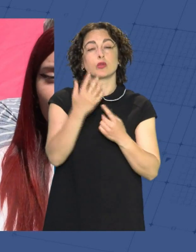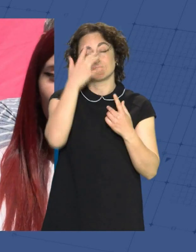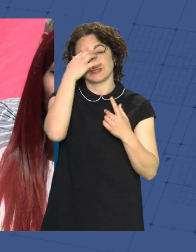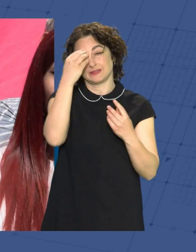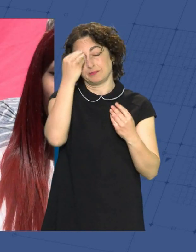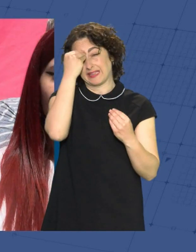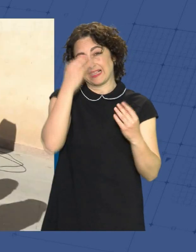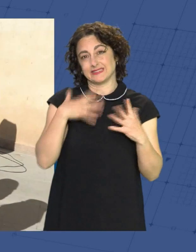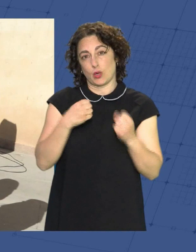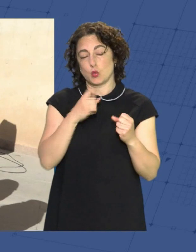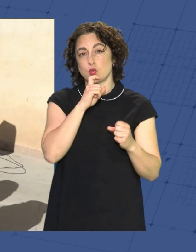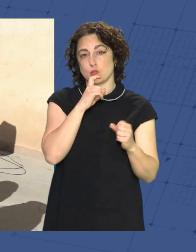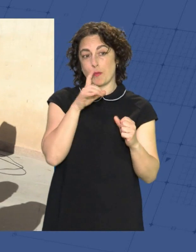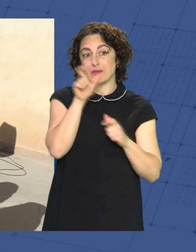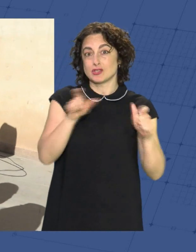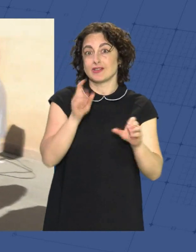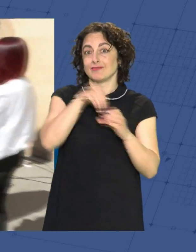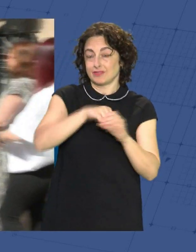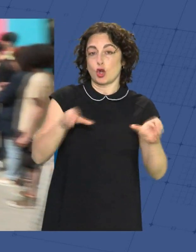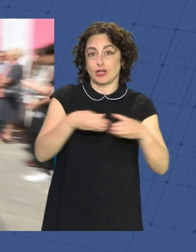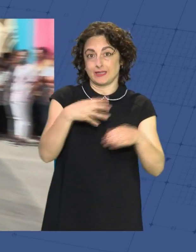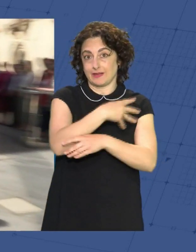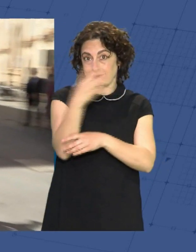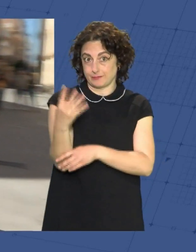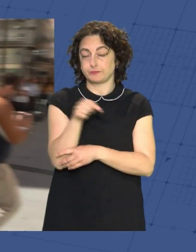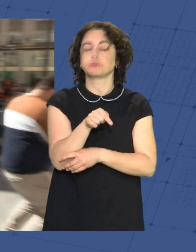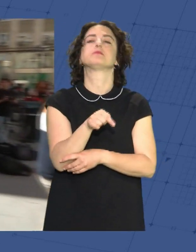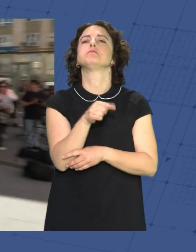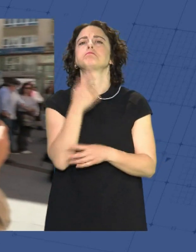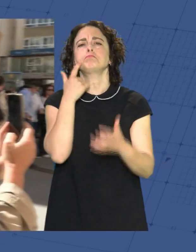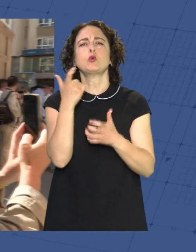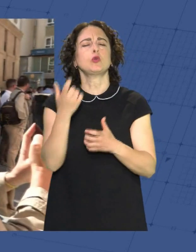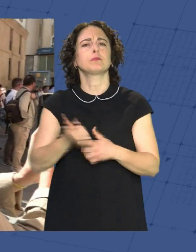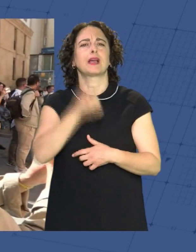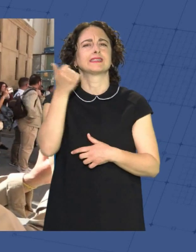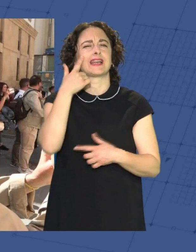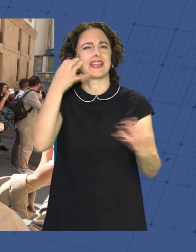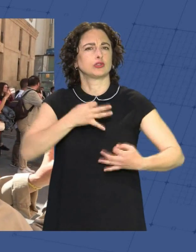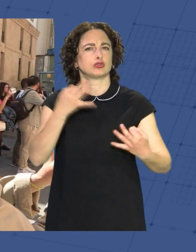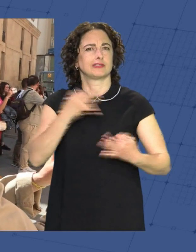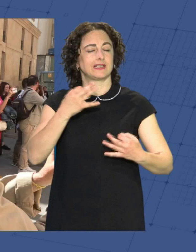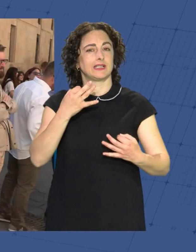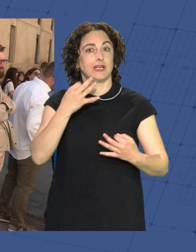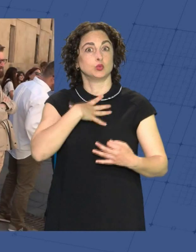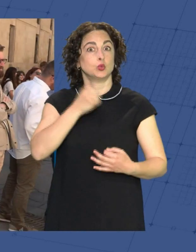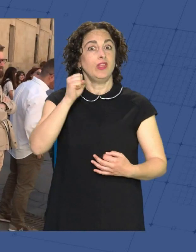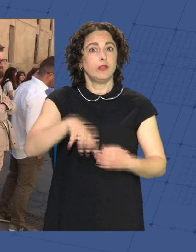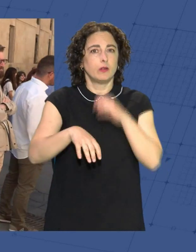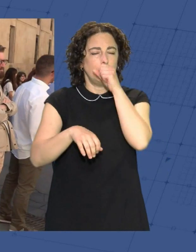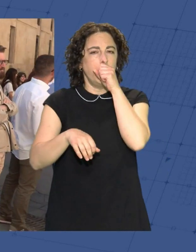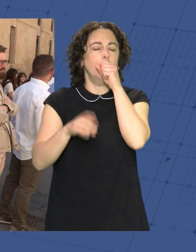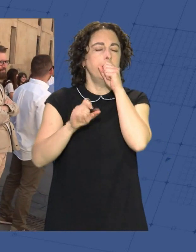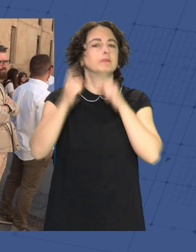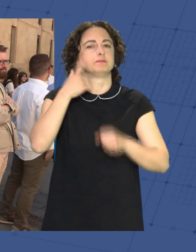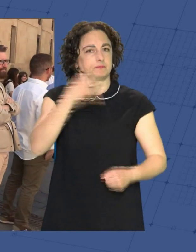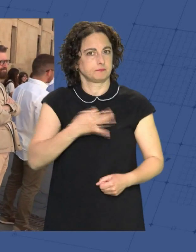relativo a las personas que pertenecen al colectivo, en los que destaca que el mayor riesgo de suicidio lo tienen precisamente ellos.